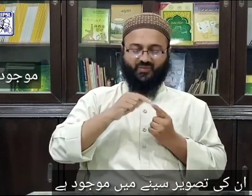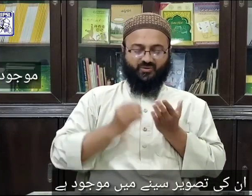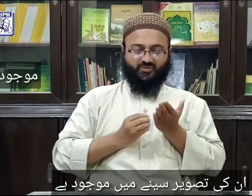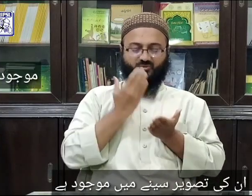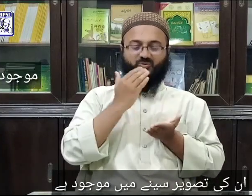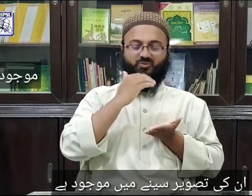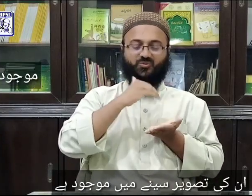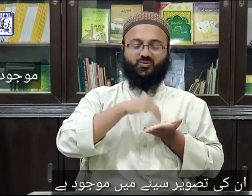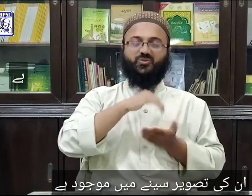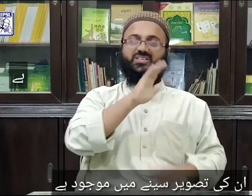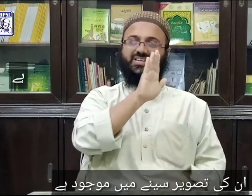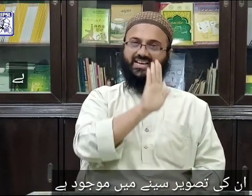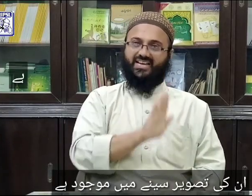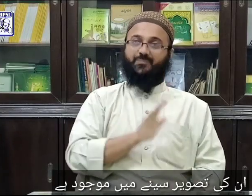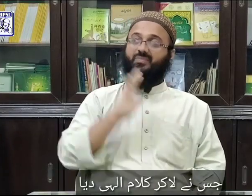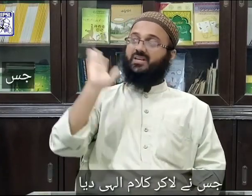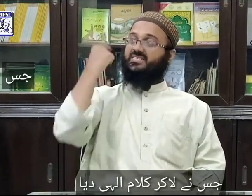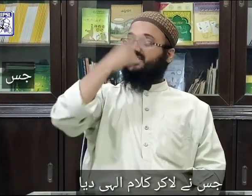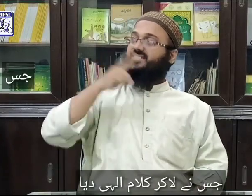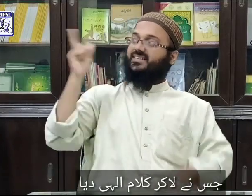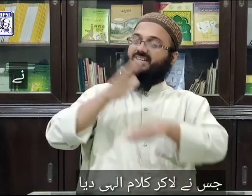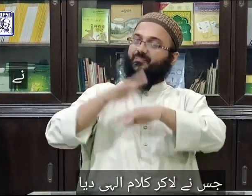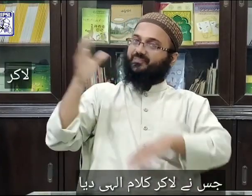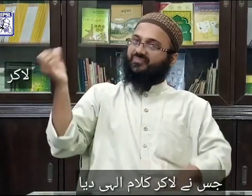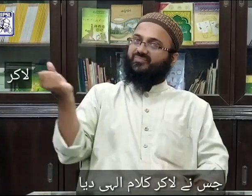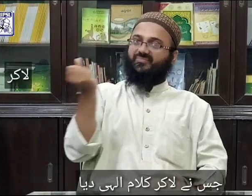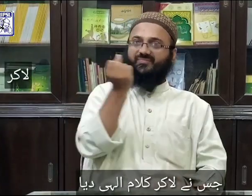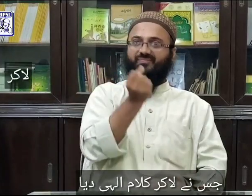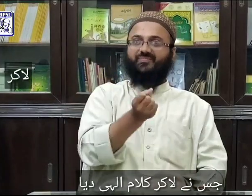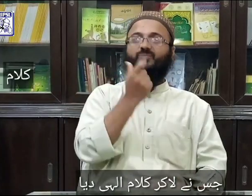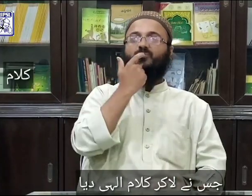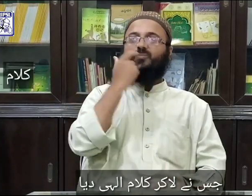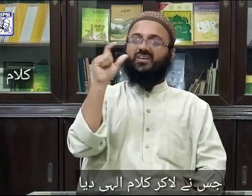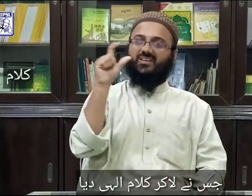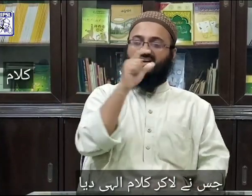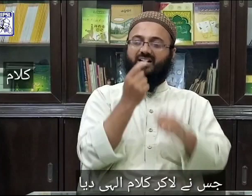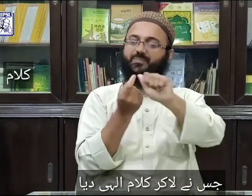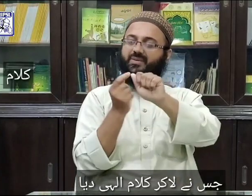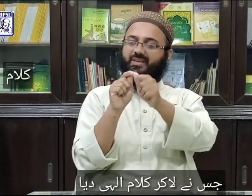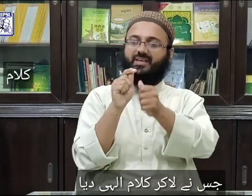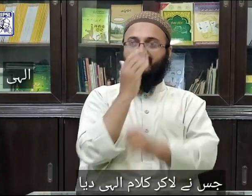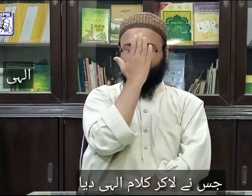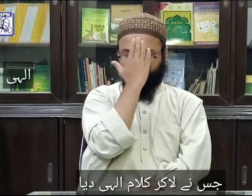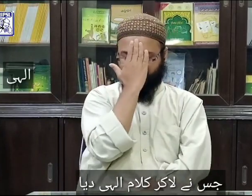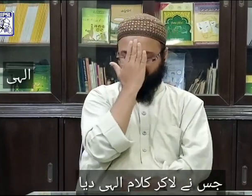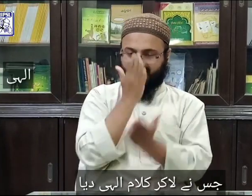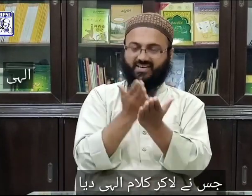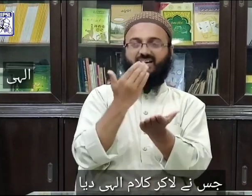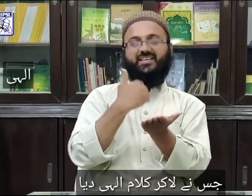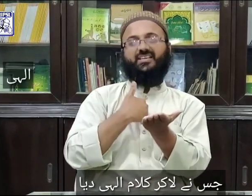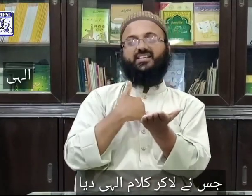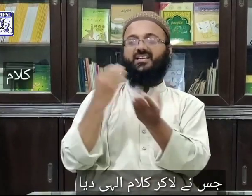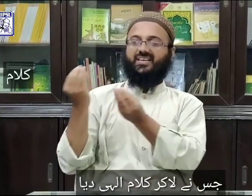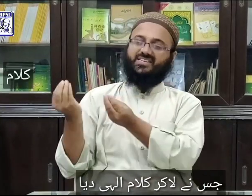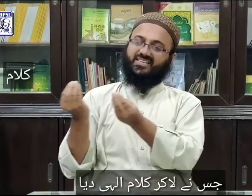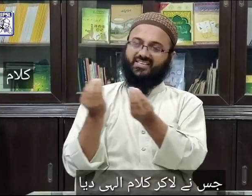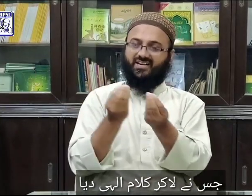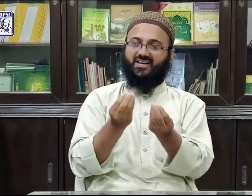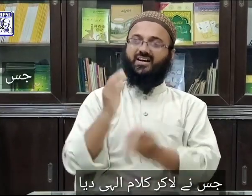موجود ہے جس نے لا کر کلامِ الہی دیا